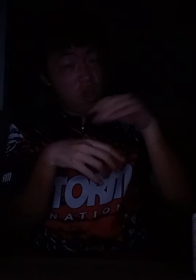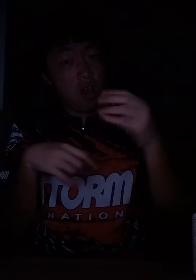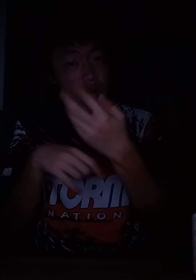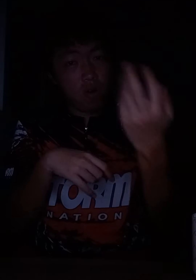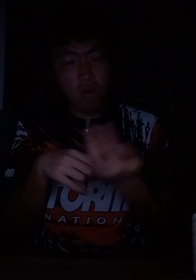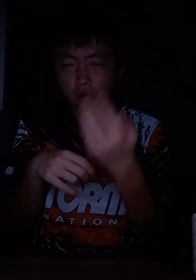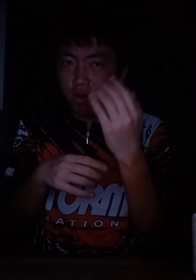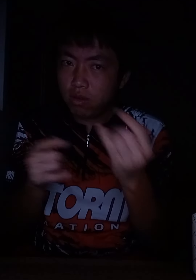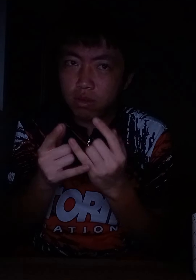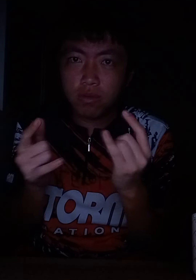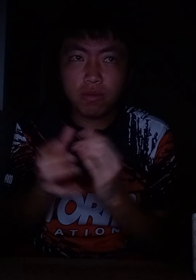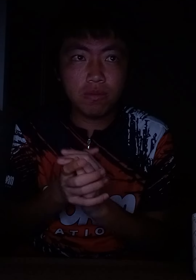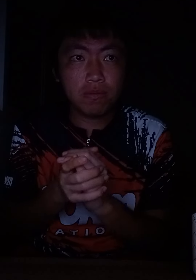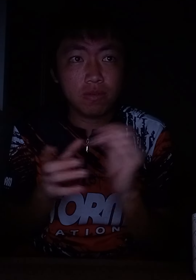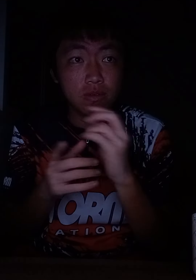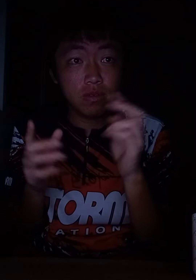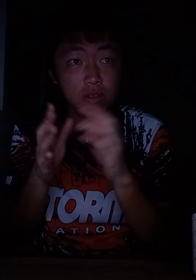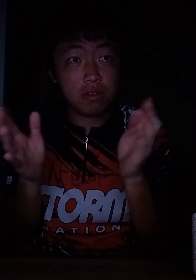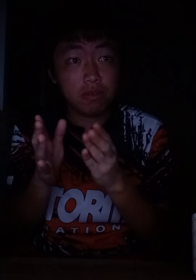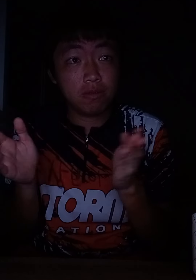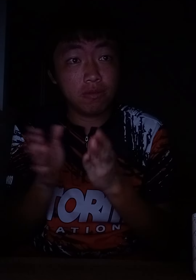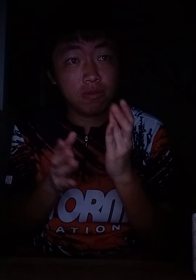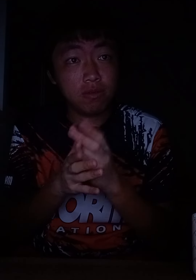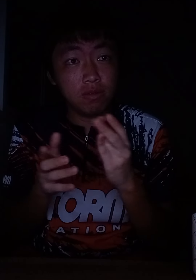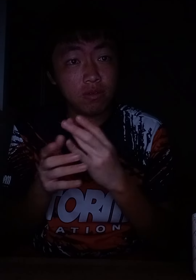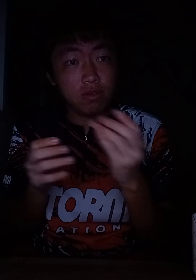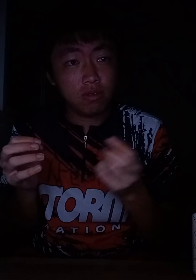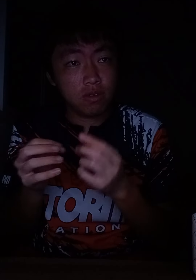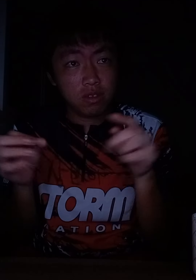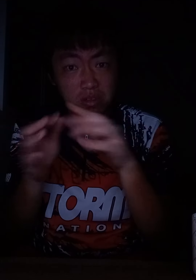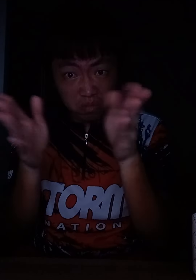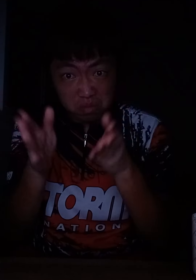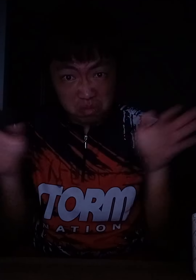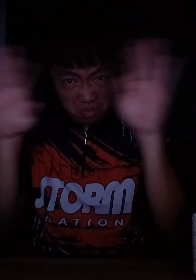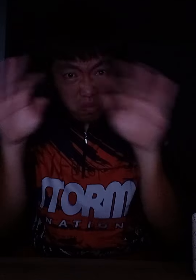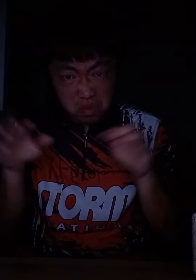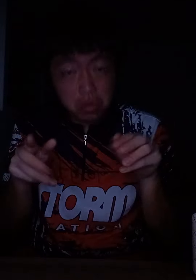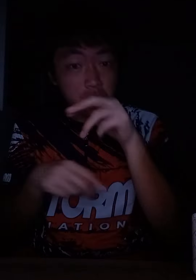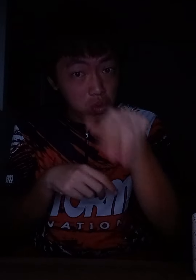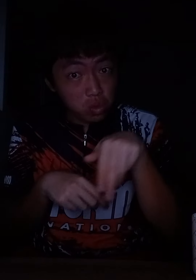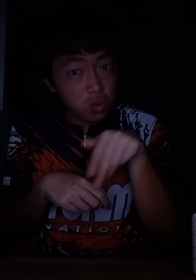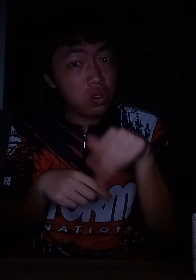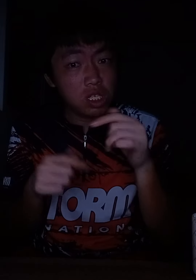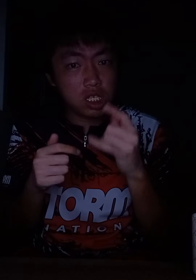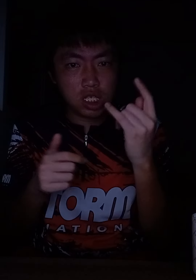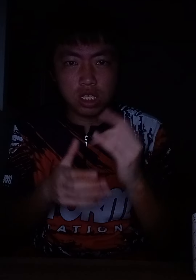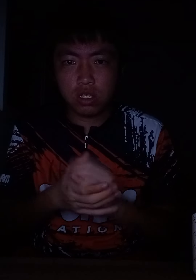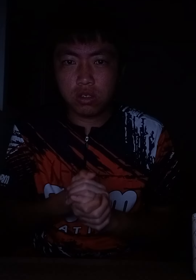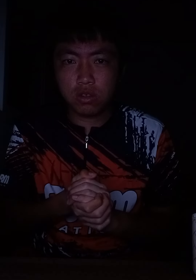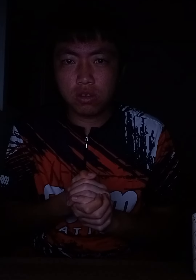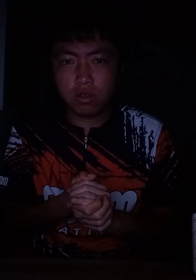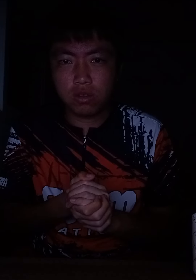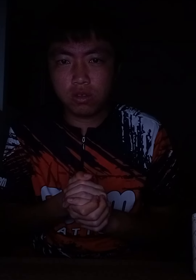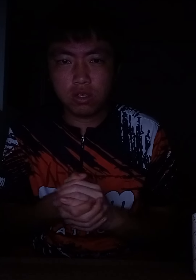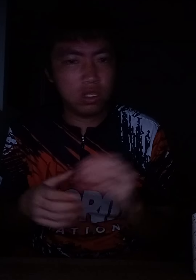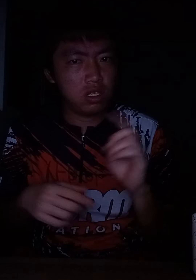것 중에 하나가 인구 100만이 넘는 대도시에서 그래도 밤거리 여성도 돌아다닐 때 신기하다 그랬는데 이제는 이제 그게 아닌 게 된다는